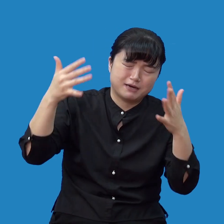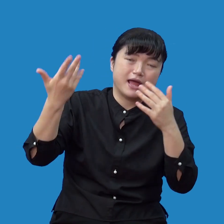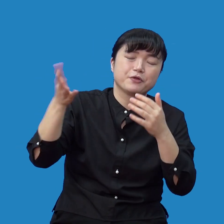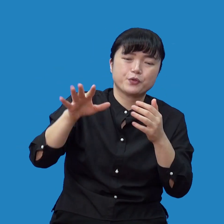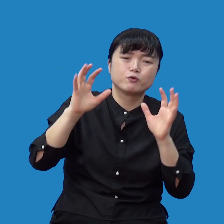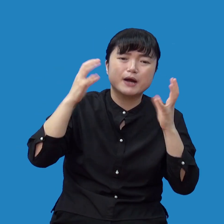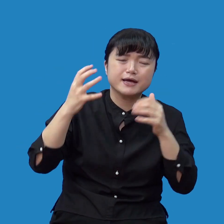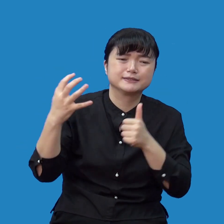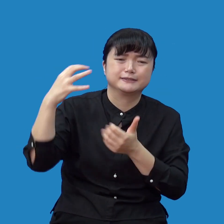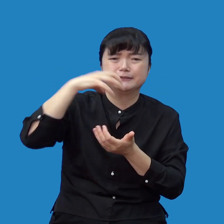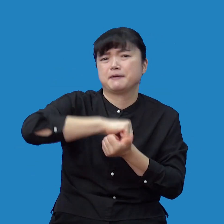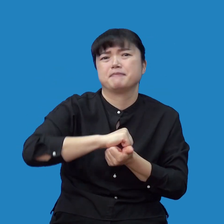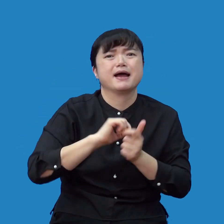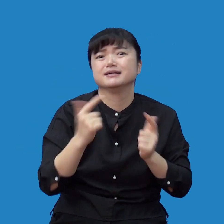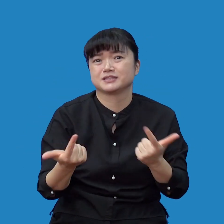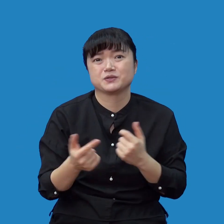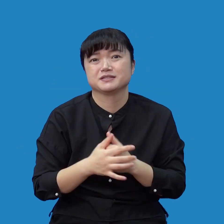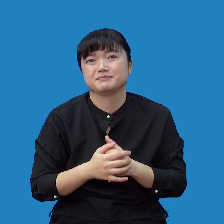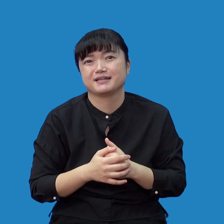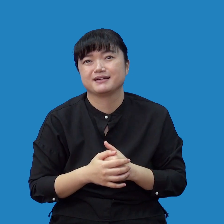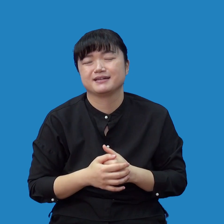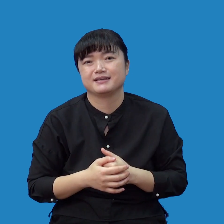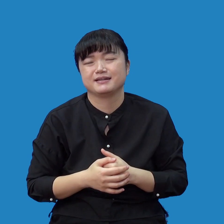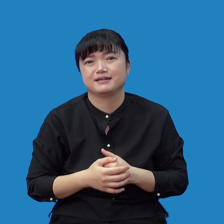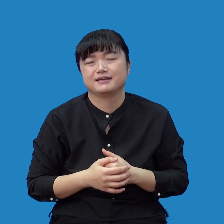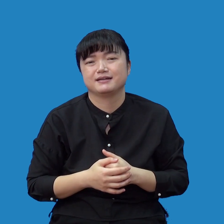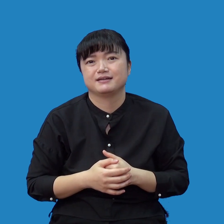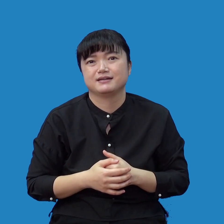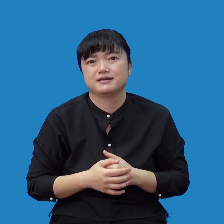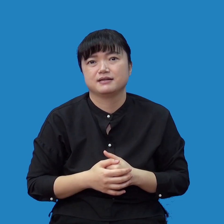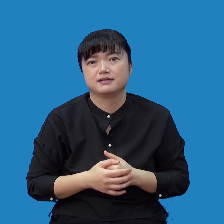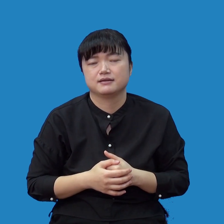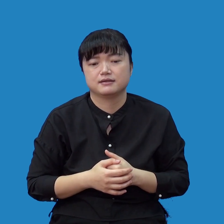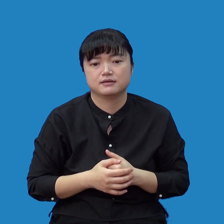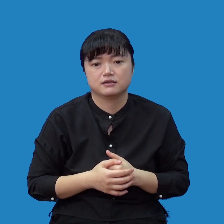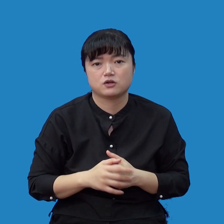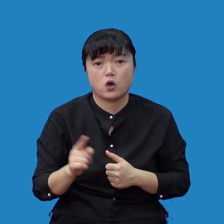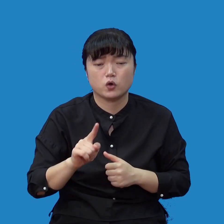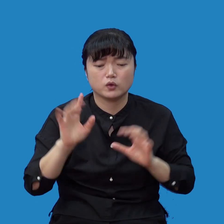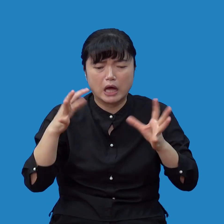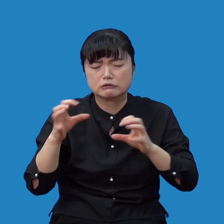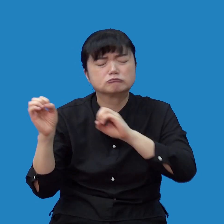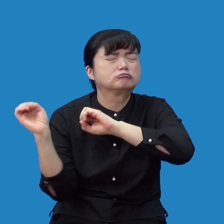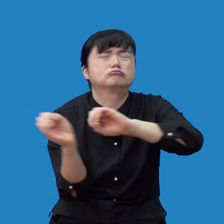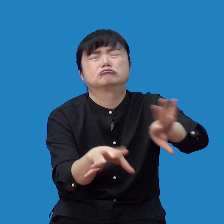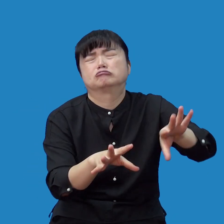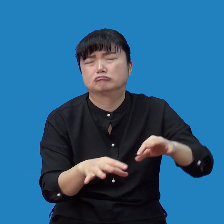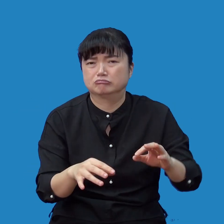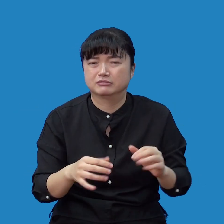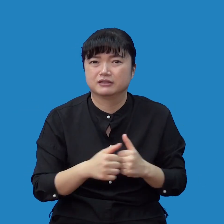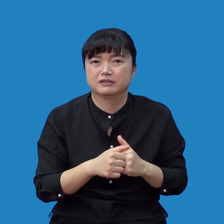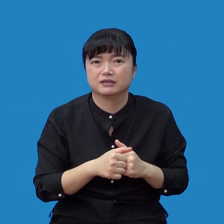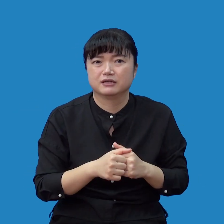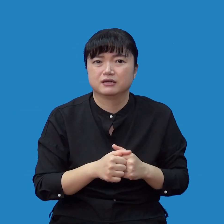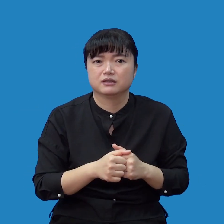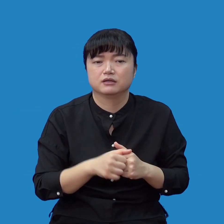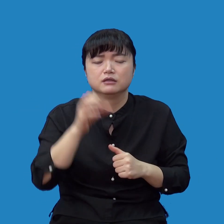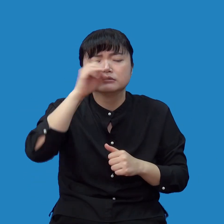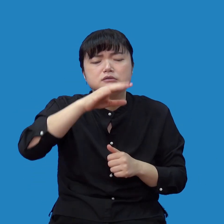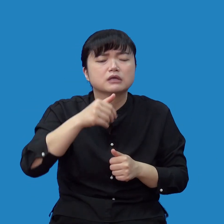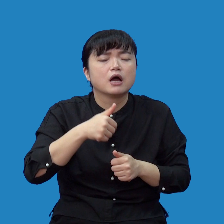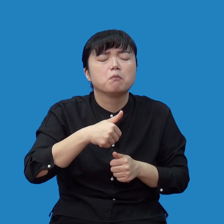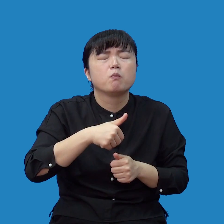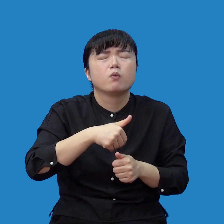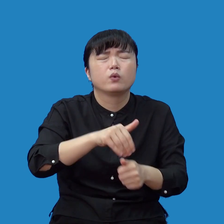될 것입니다. 나일에 어떤 아이들은 던져 보냅니다. 그러나 보내는 것은 똑같습니다. 하나는